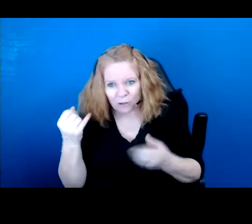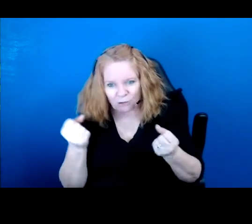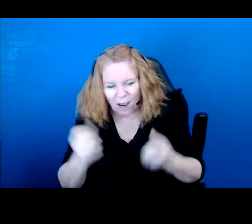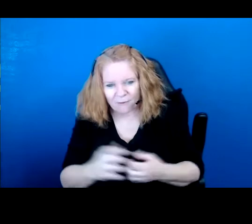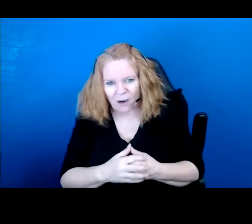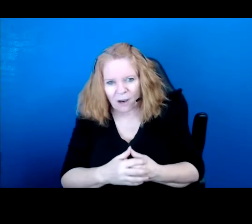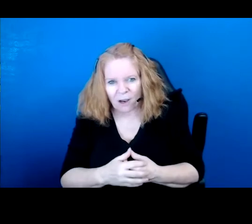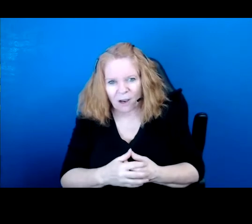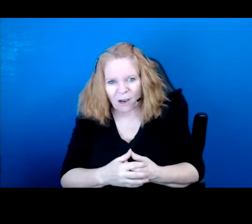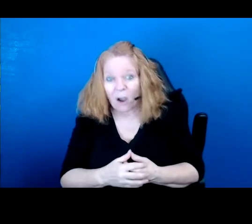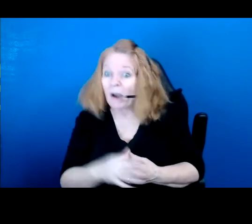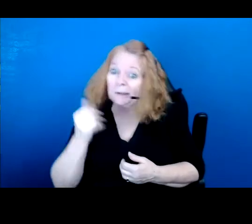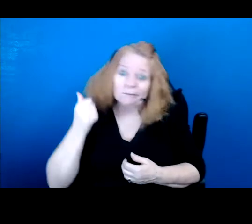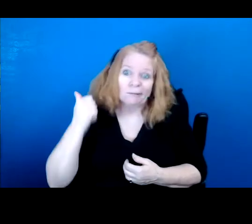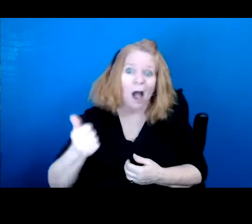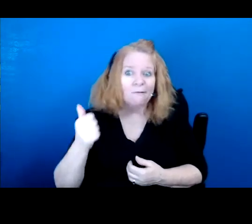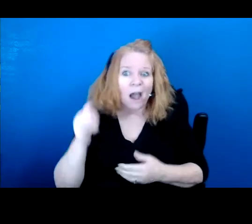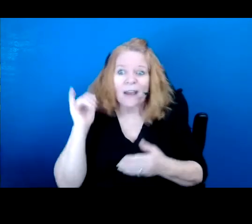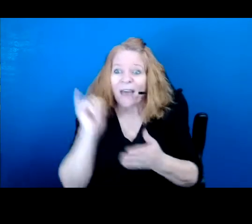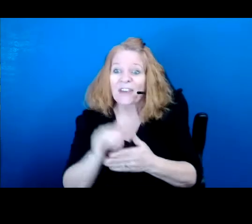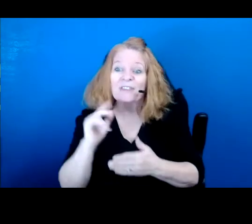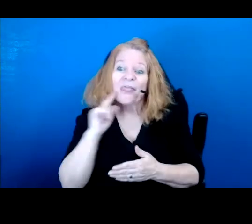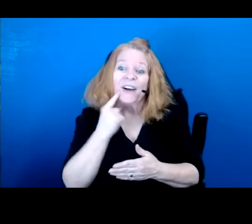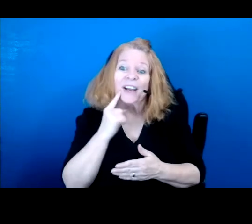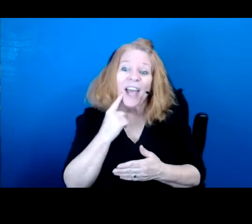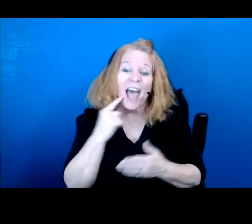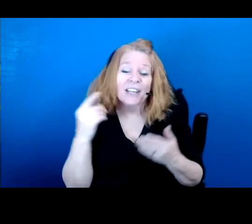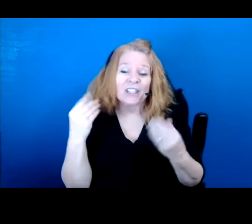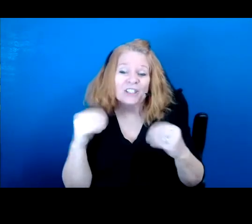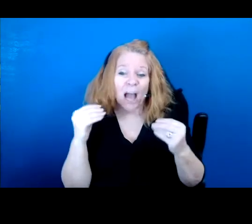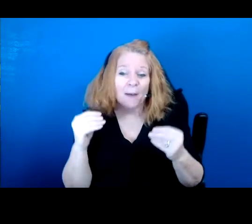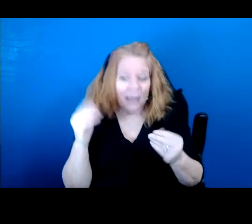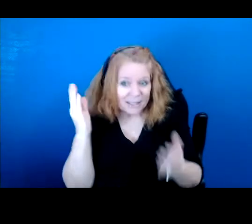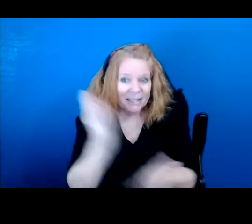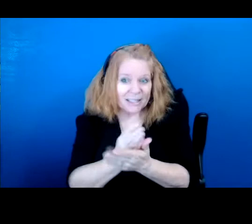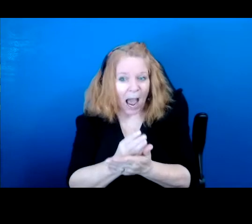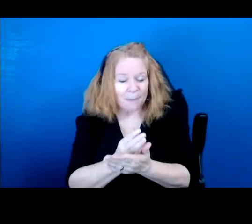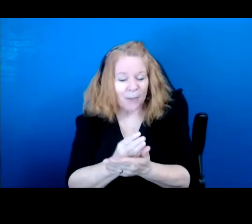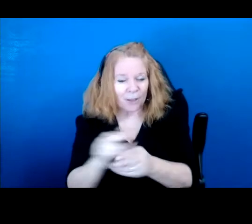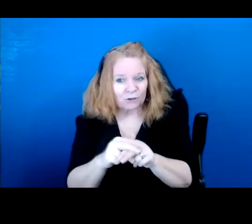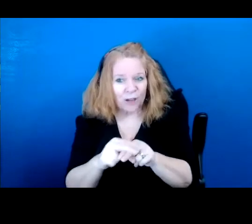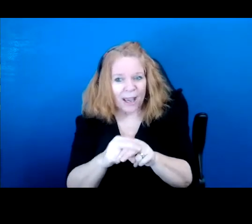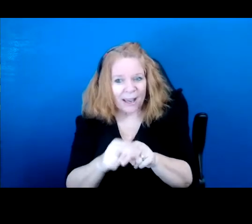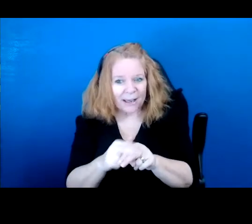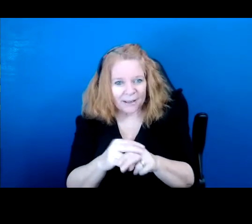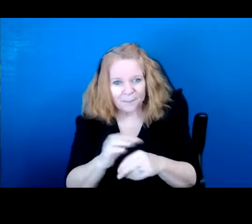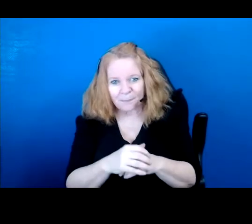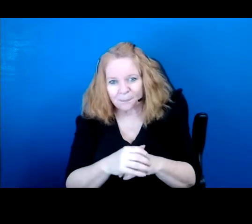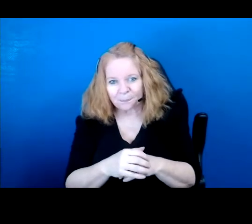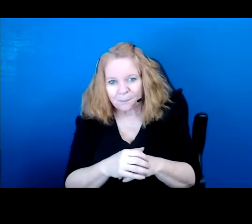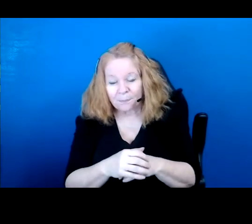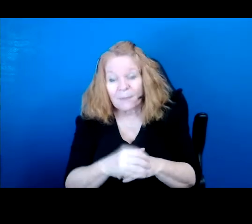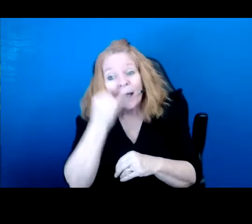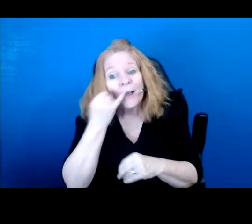iván el manejador dice vamos para en el tren ahí está la casa del